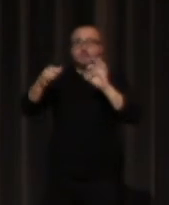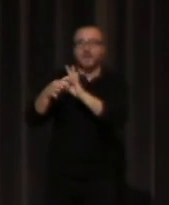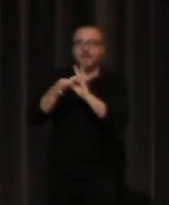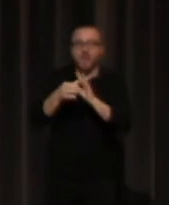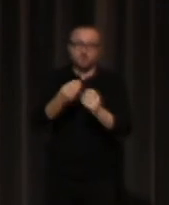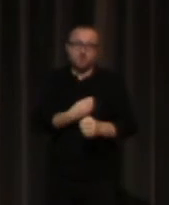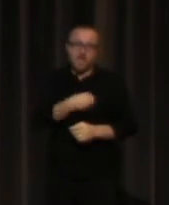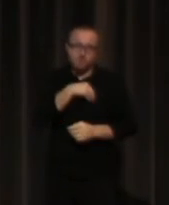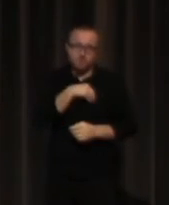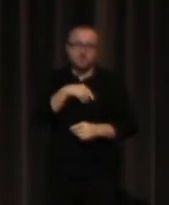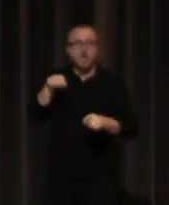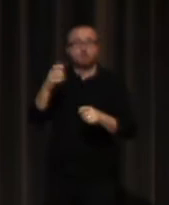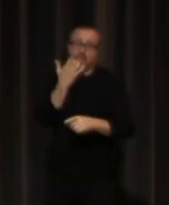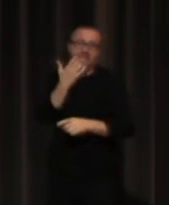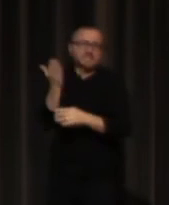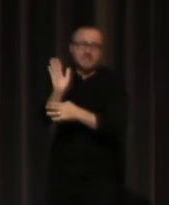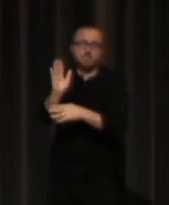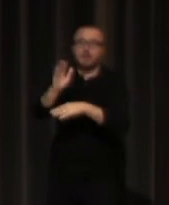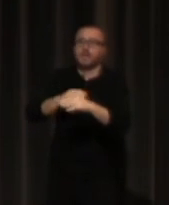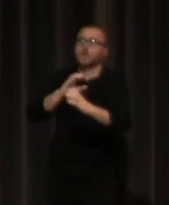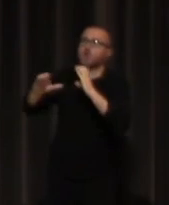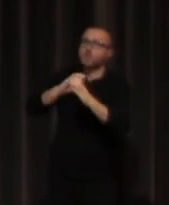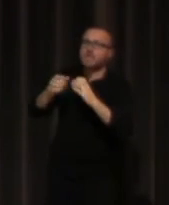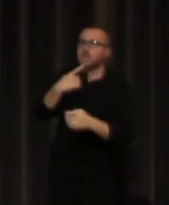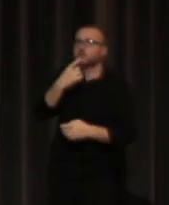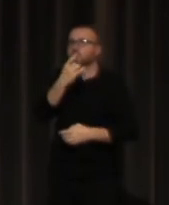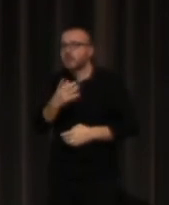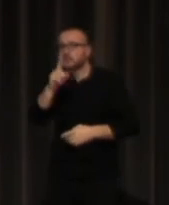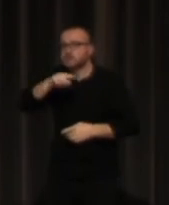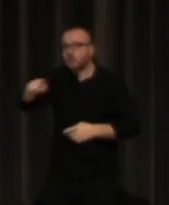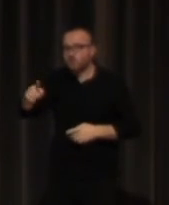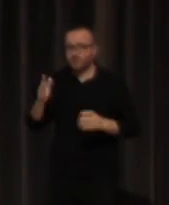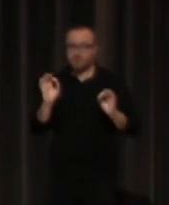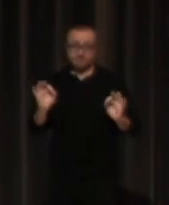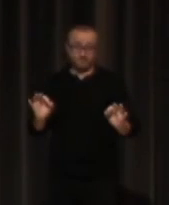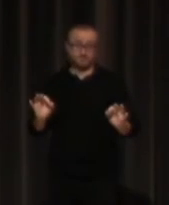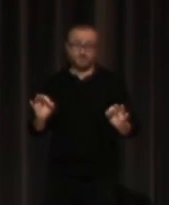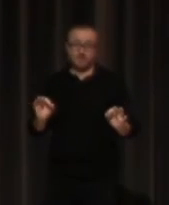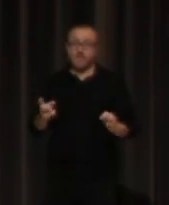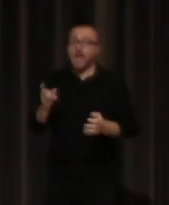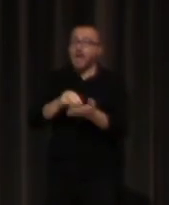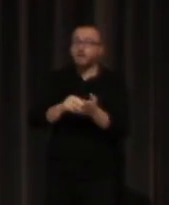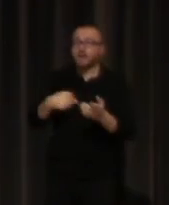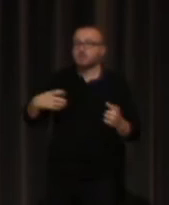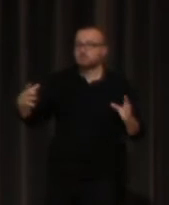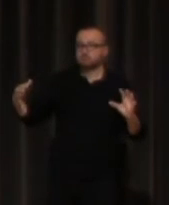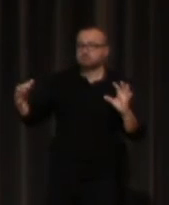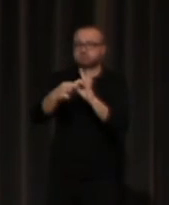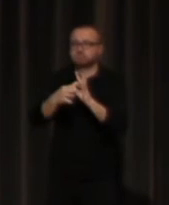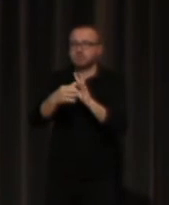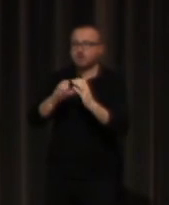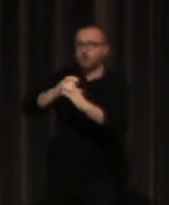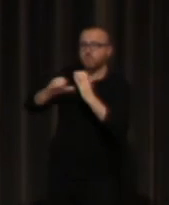de comunicació on ens és més fàcil imaginar-se que la comunió esperada sí